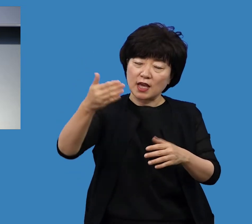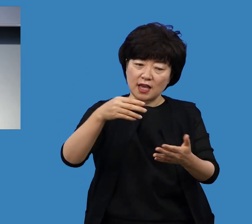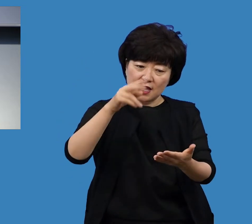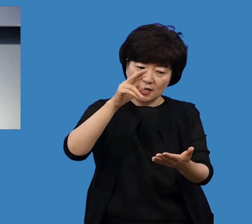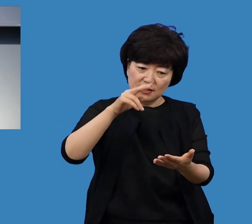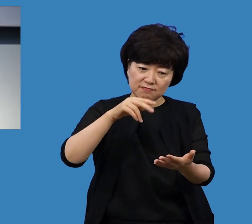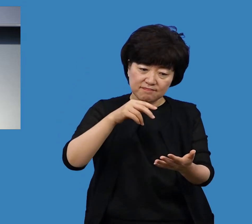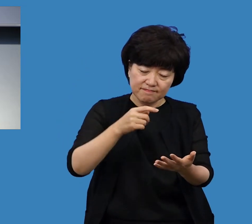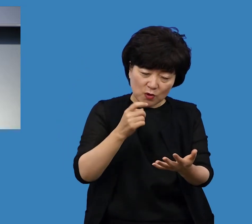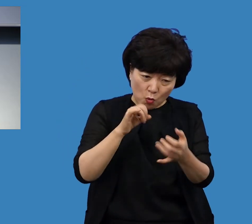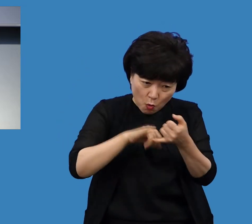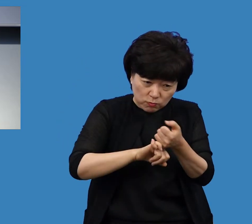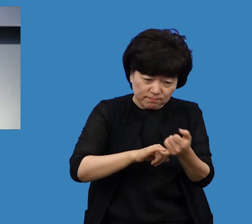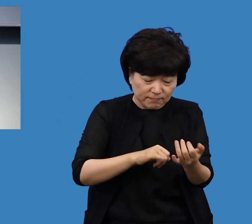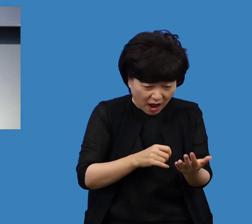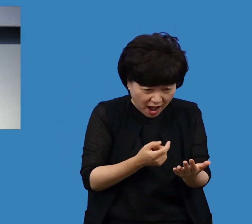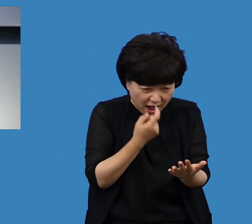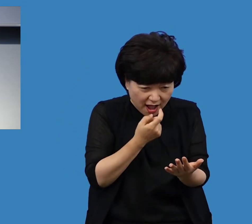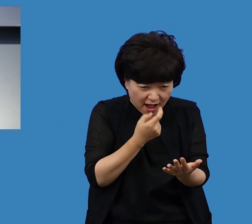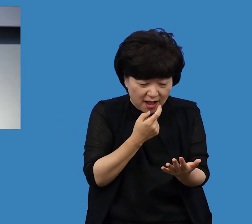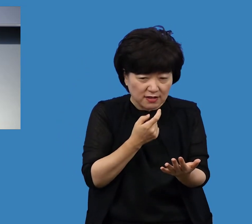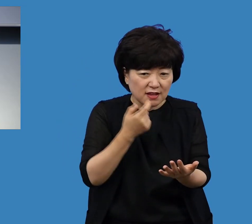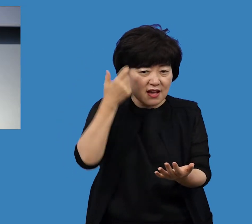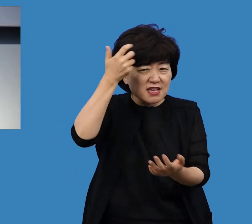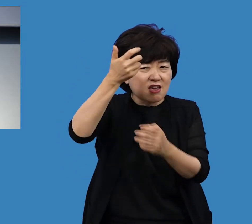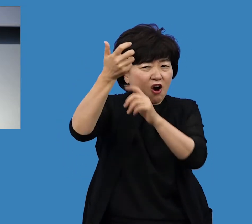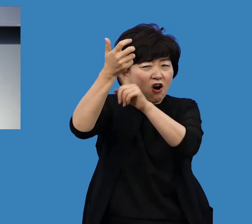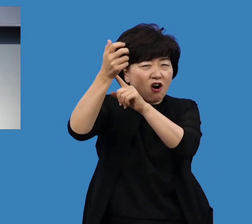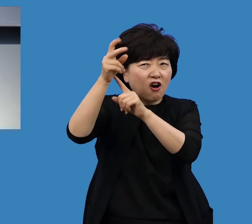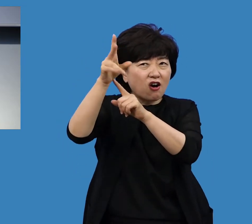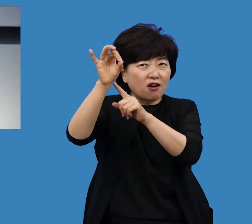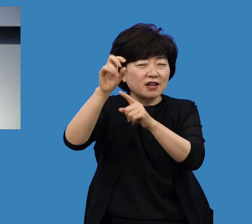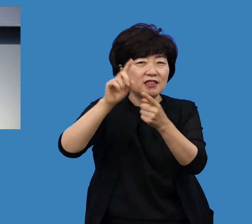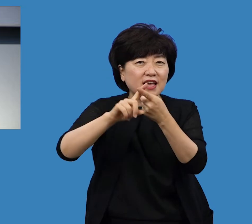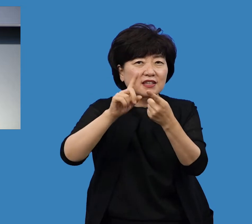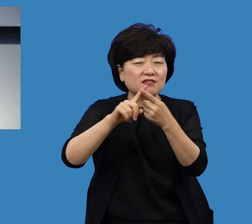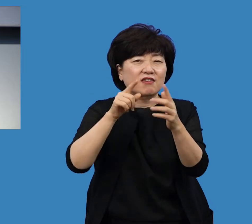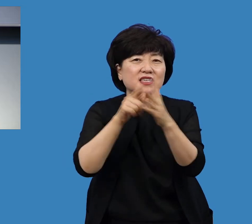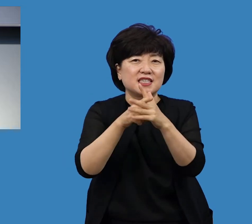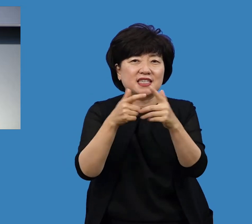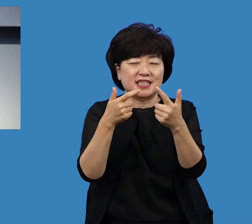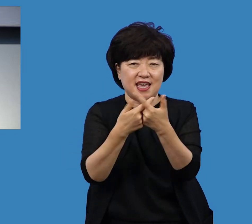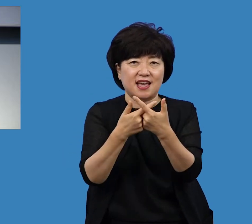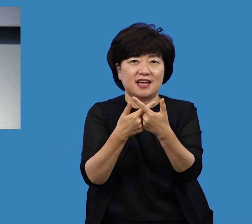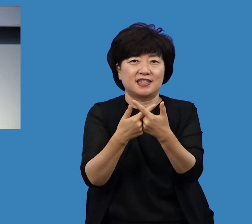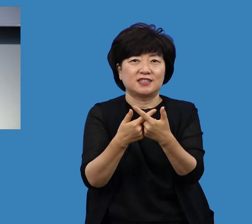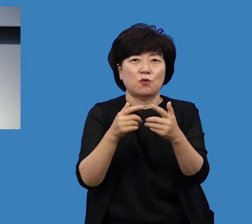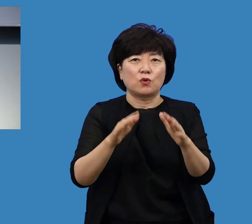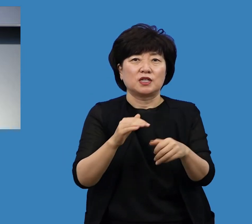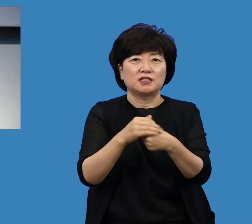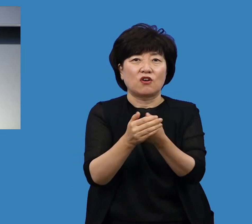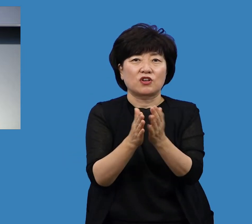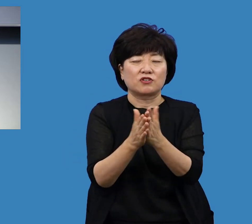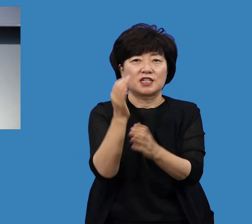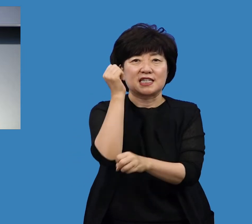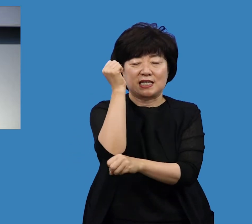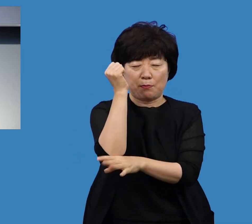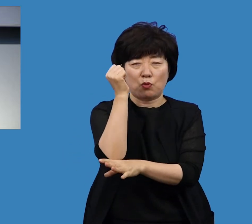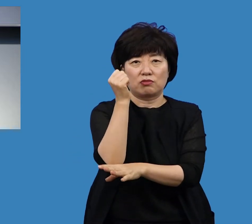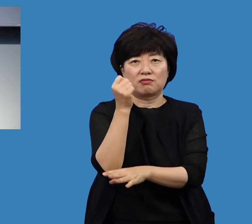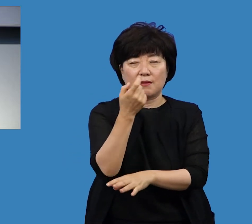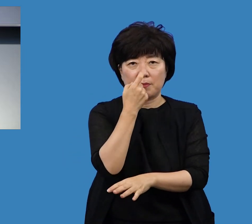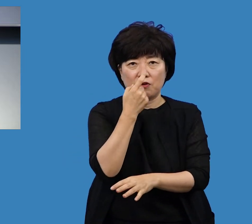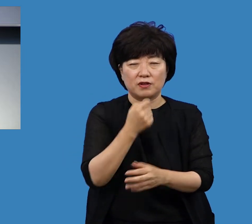들으시라고 전하세요. 그래서 이것이 어떤 영이라고 하는 것을 이해하는 굉장히 중요한 성경적인 기초를 오늘 다룰 겁니다. 그리고 이제